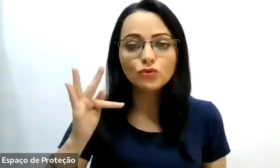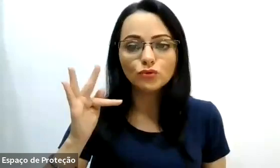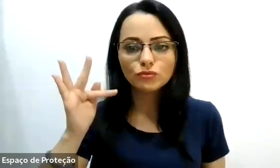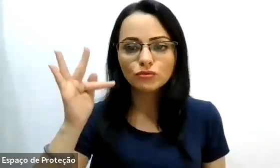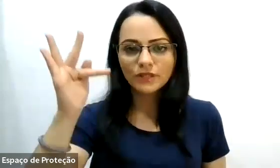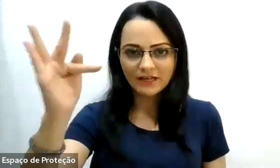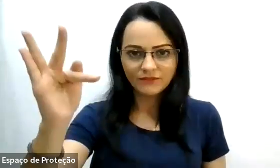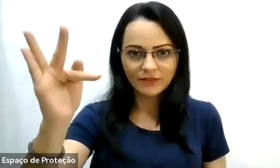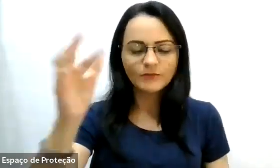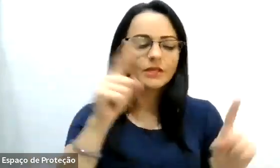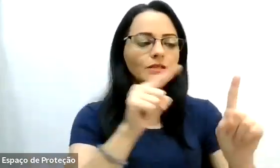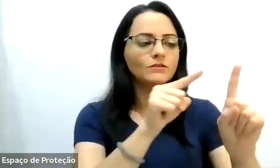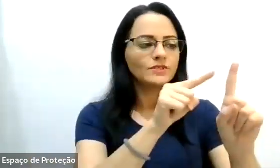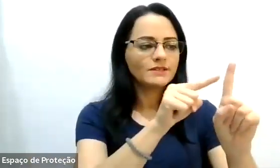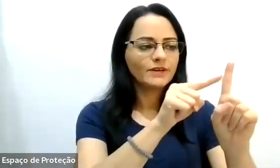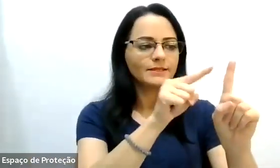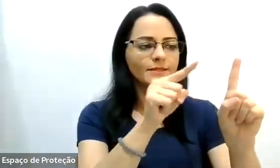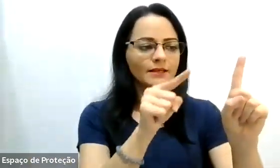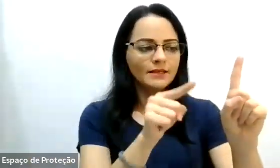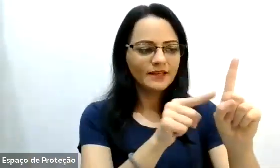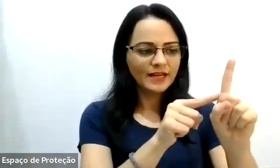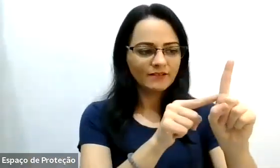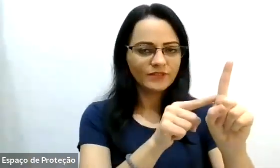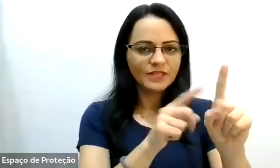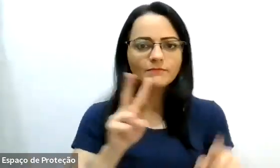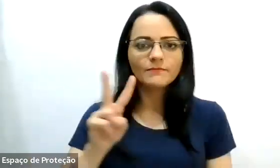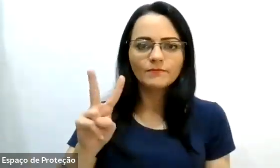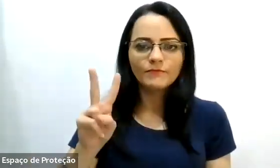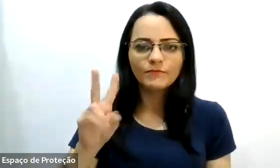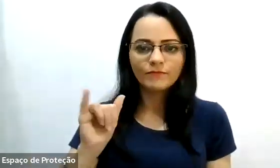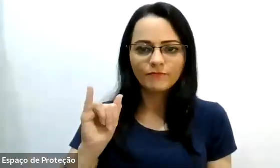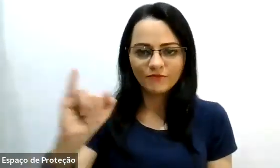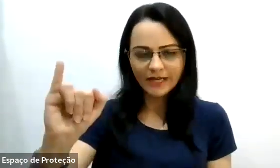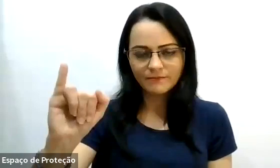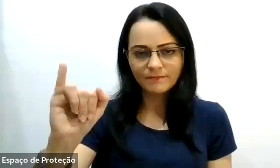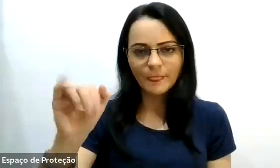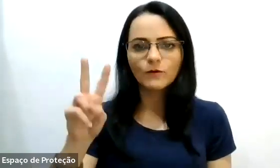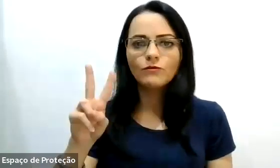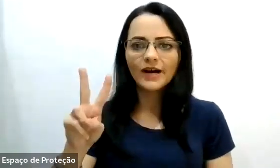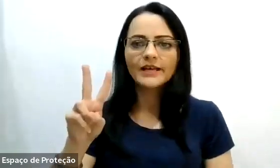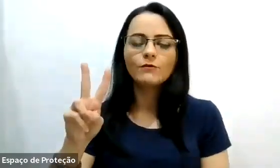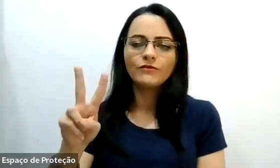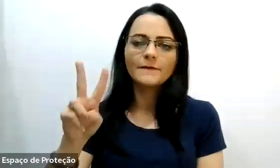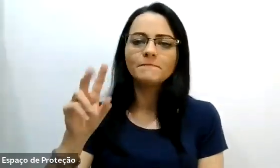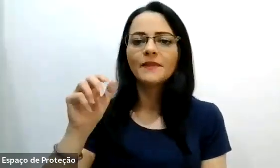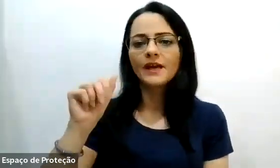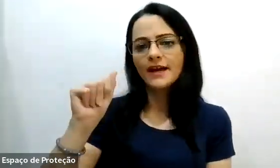futuro grávida. Então, você faz grávida, vai. O vai é o V,